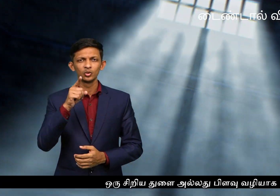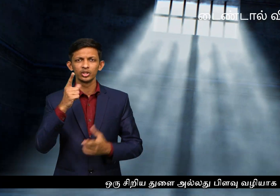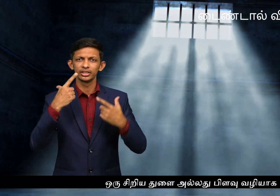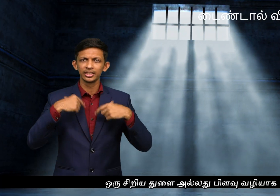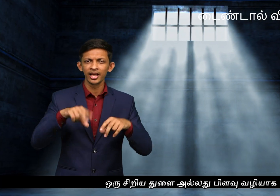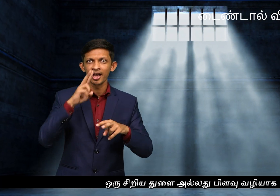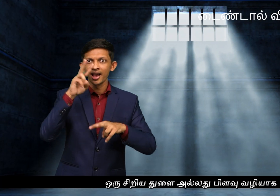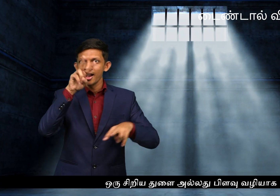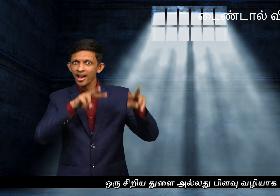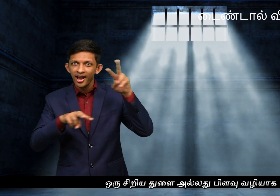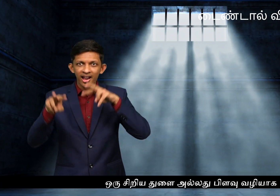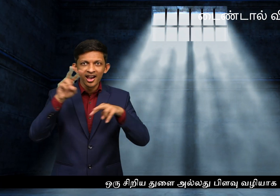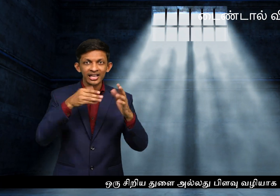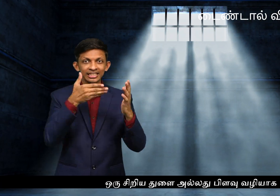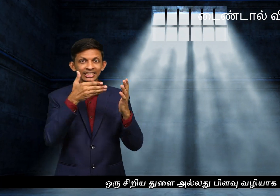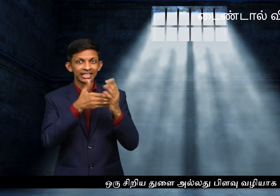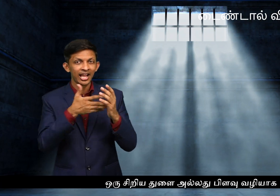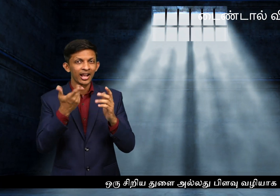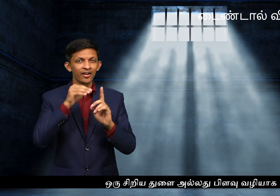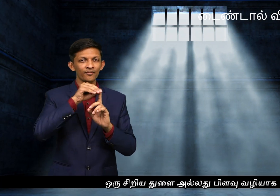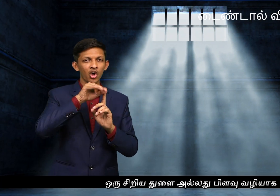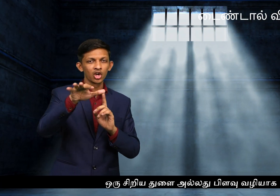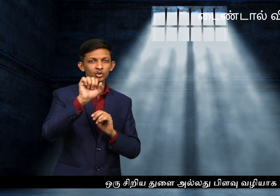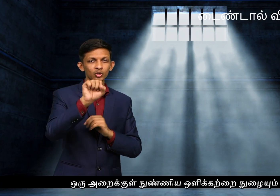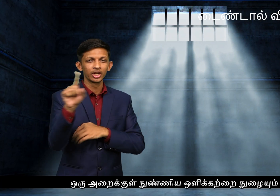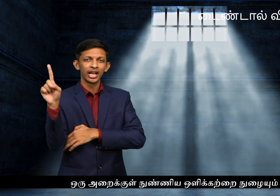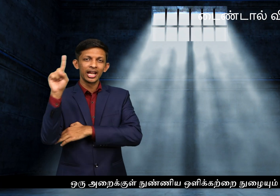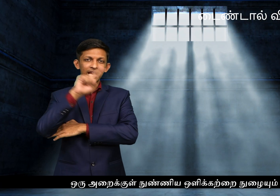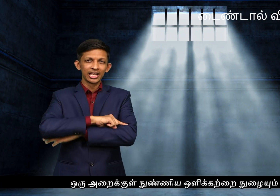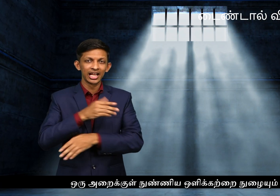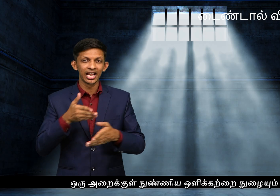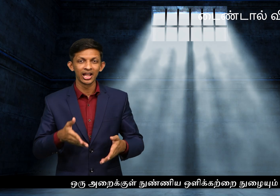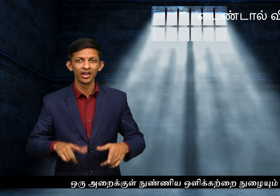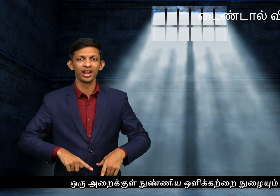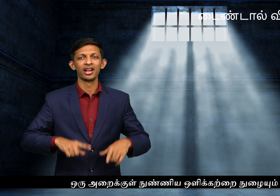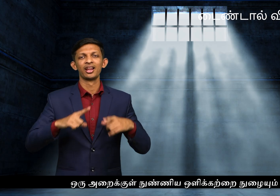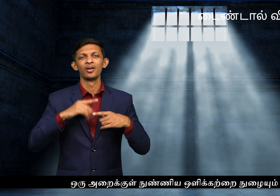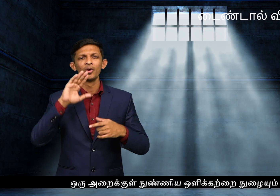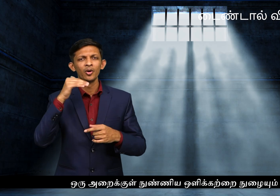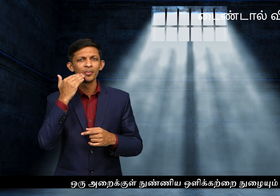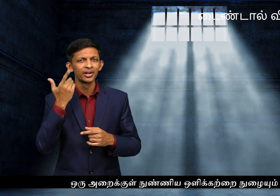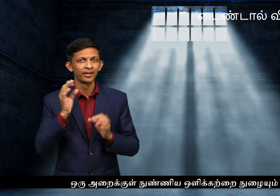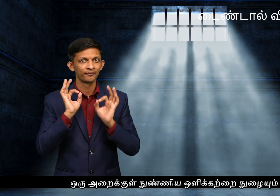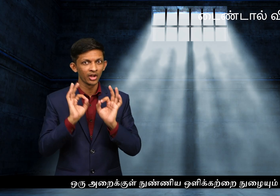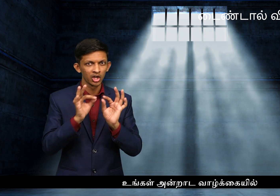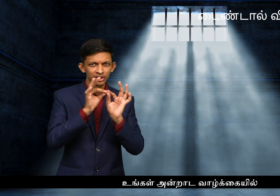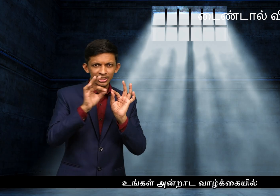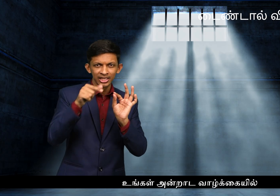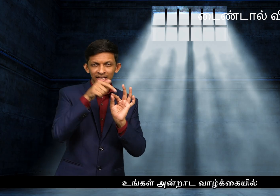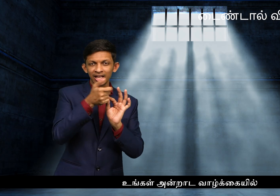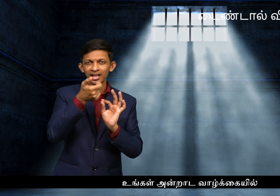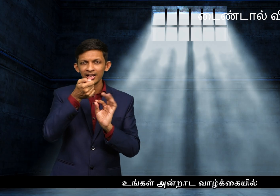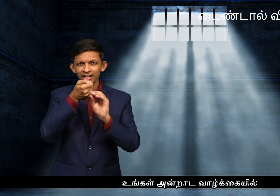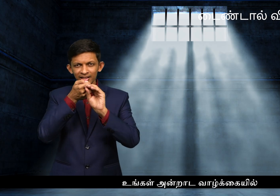ஒரு சிறிய துளை அல்லது பிளவு வழியாக ஒரு அறைக்குள் நுண்ணிய ஒளிக்கற்றை நுழையும் போது